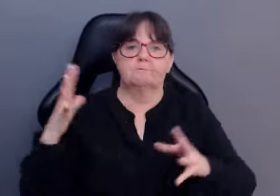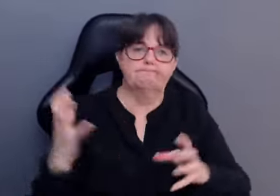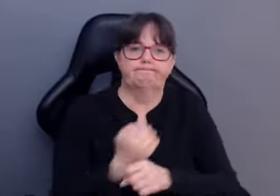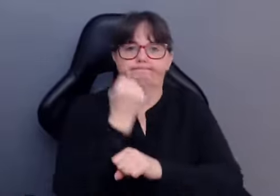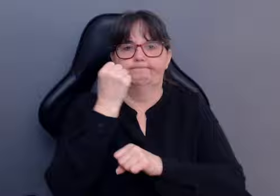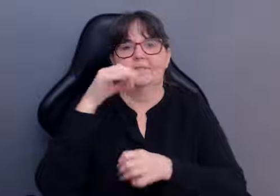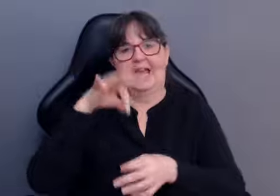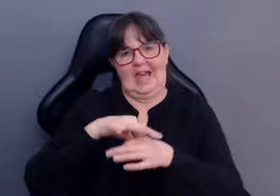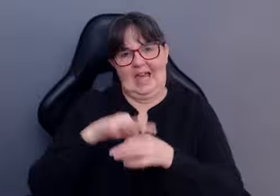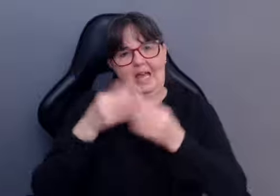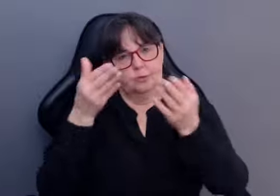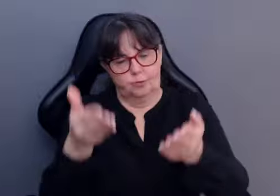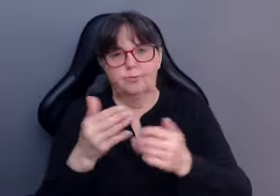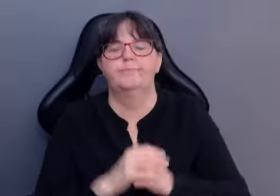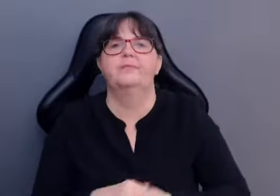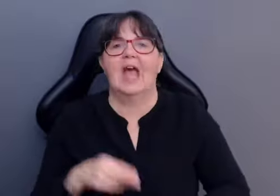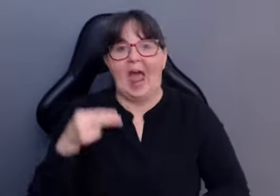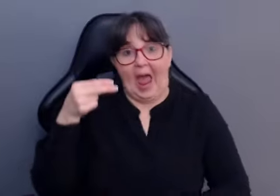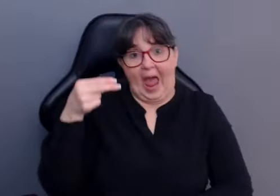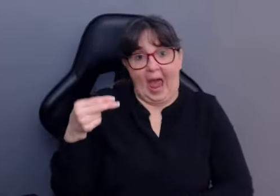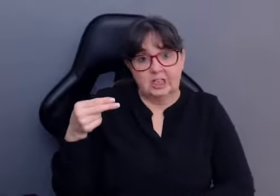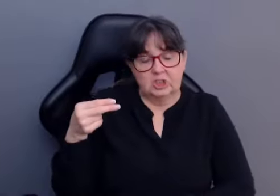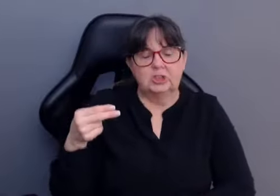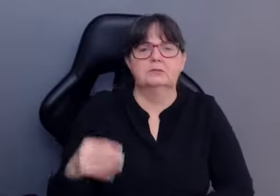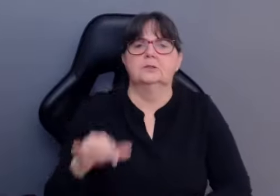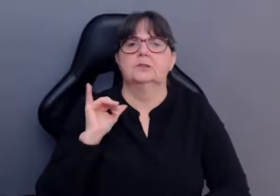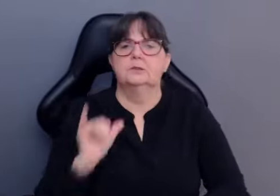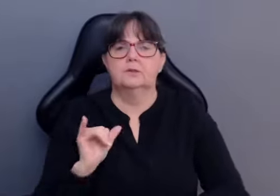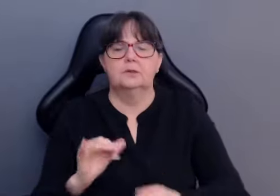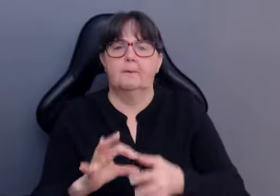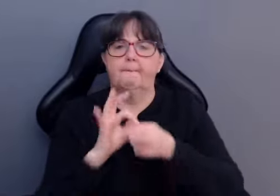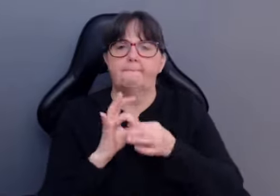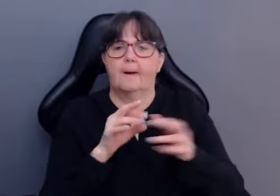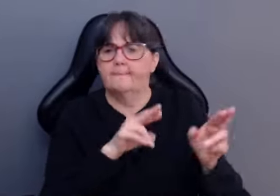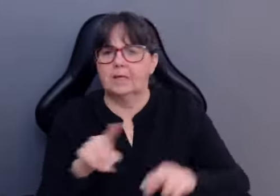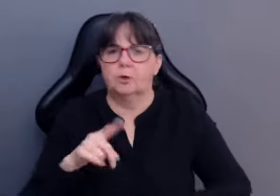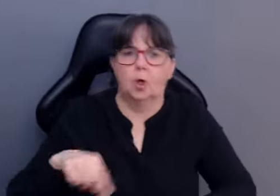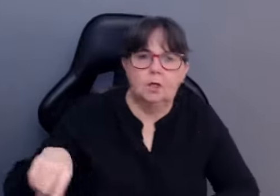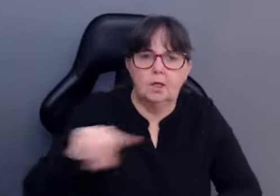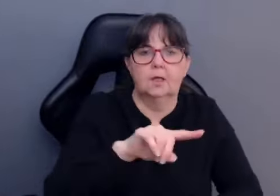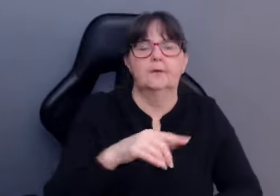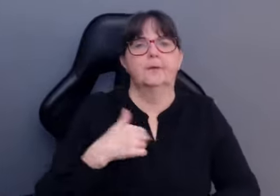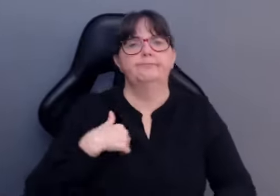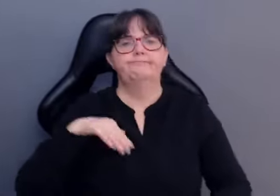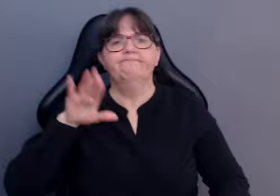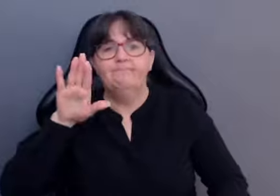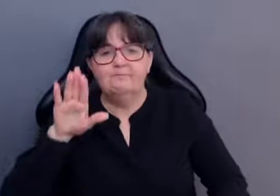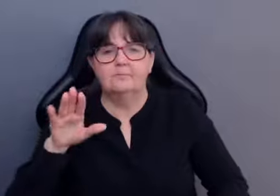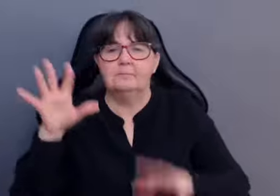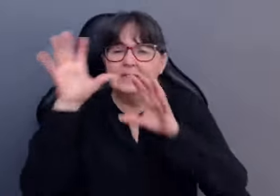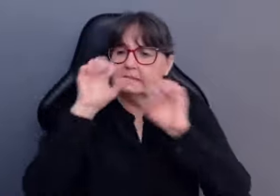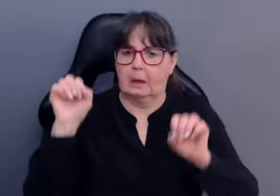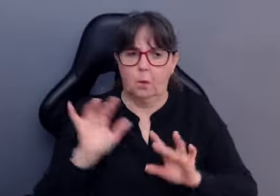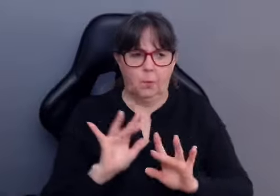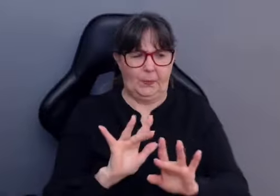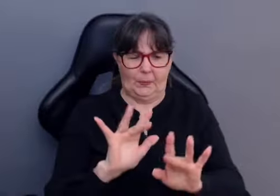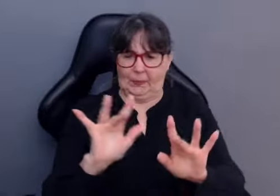Point H. Si aucun membre régulier n'accepte de poser sa candidature à la